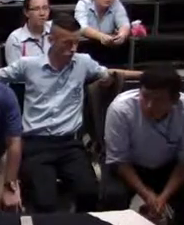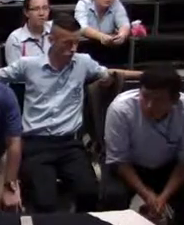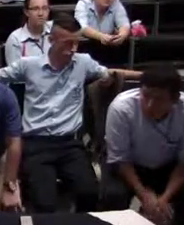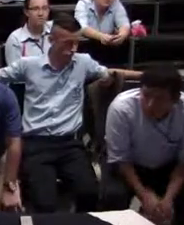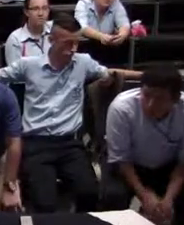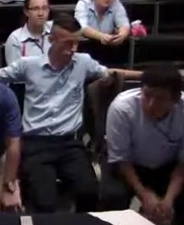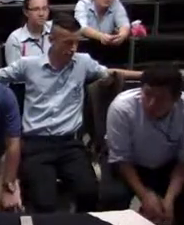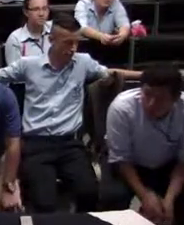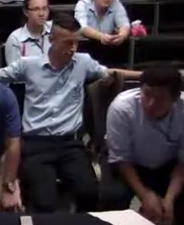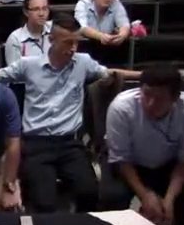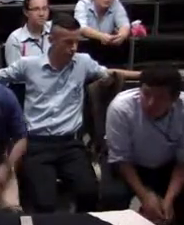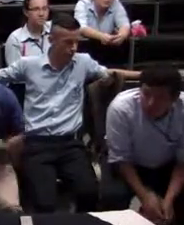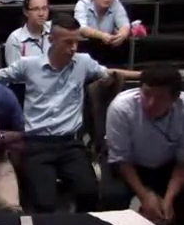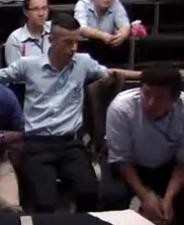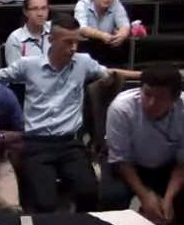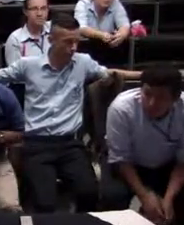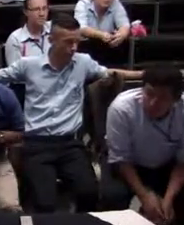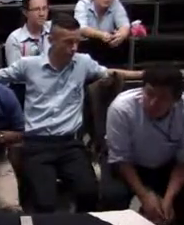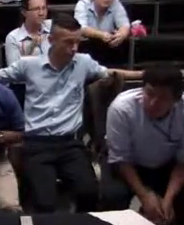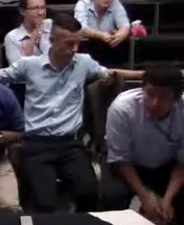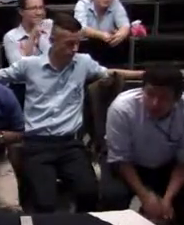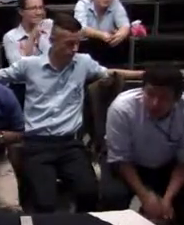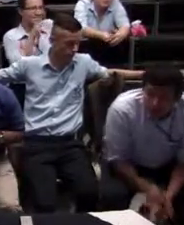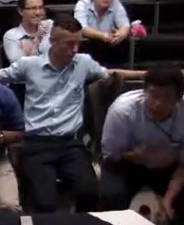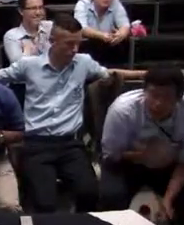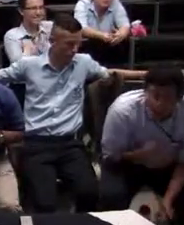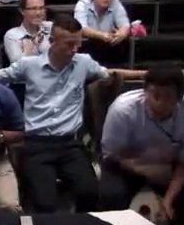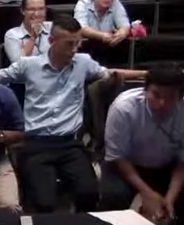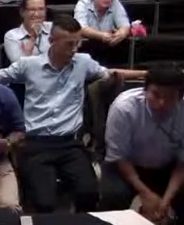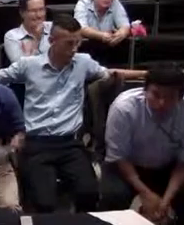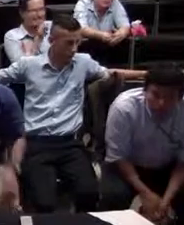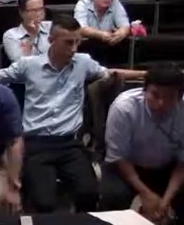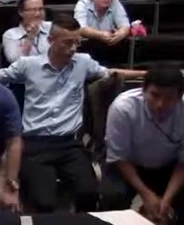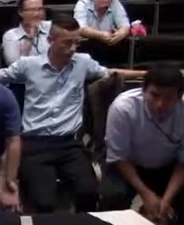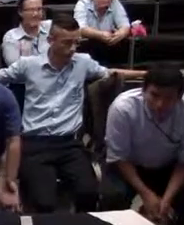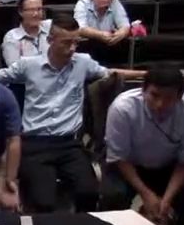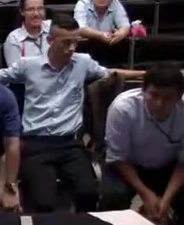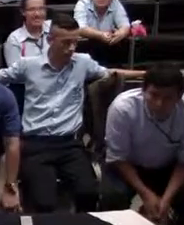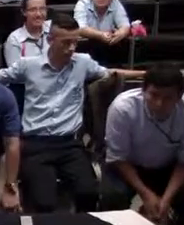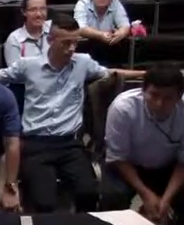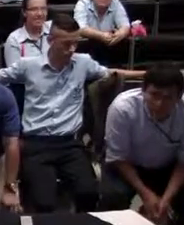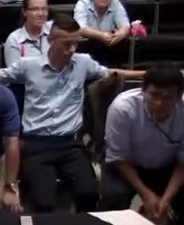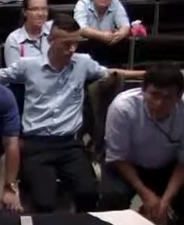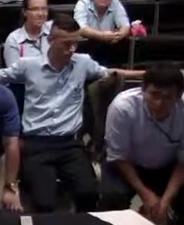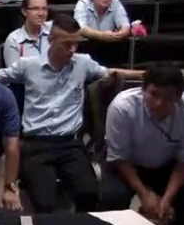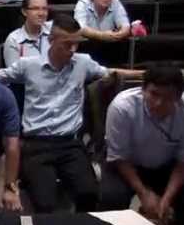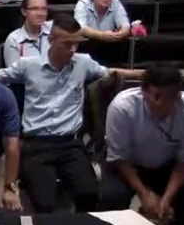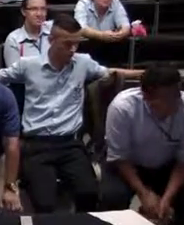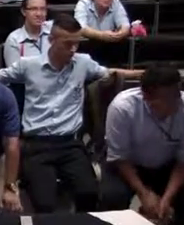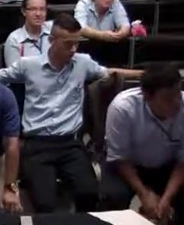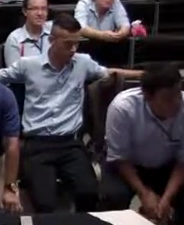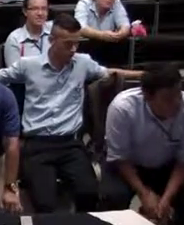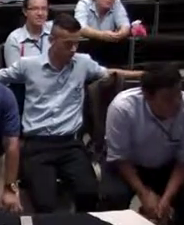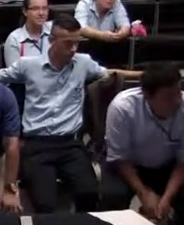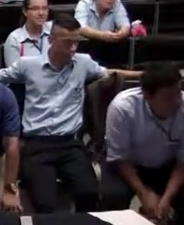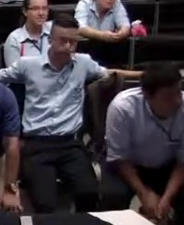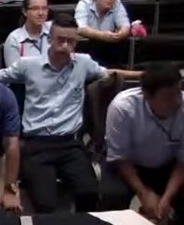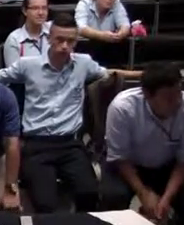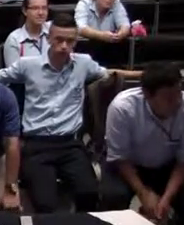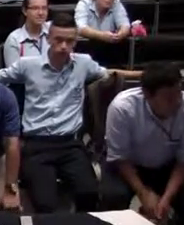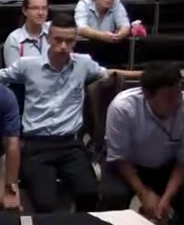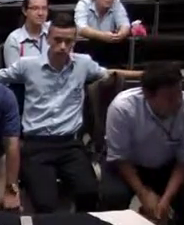SENA, ya que las evaluaciones no están diseñadas para personas sordas, sino para personas oyentes, pero se pone